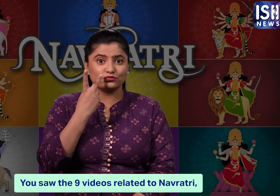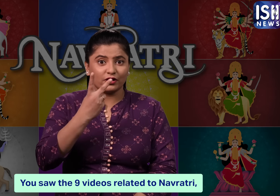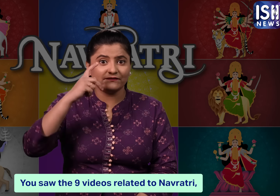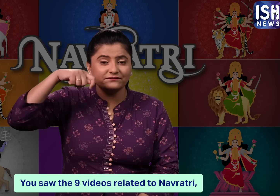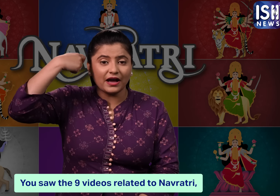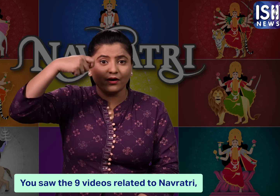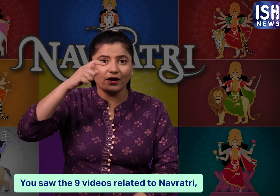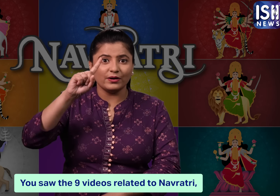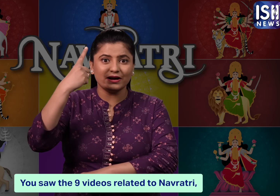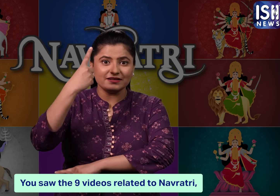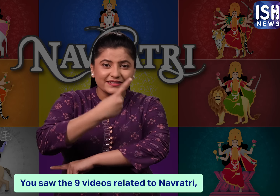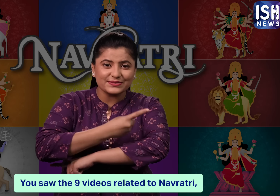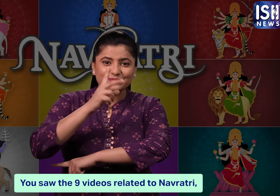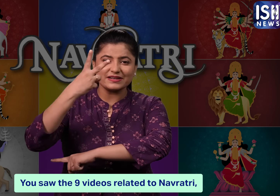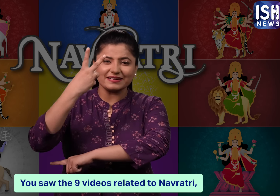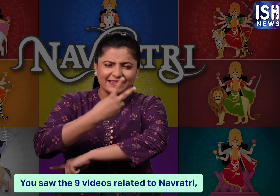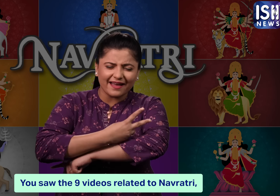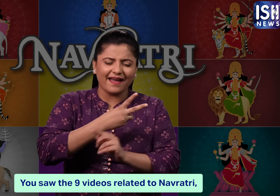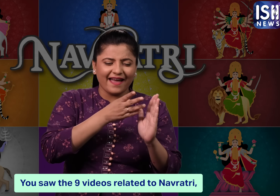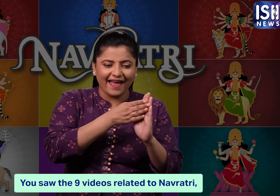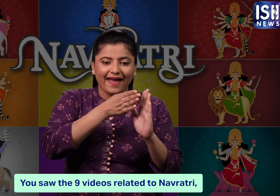आपने नवरात्रि से जुड़े 9 वीडियो देखे,